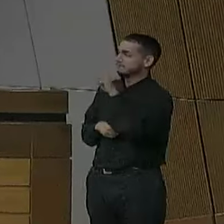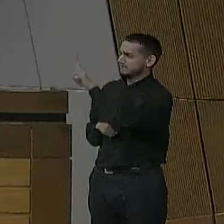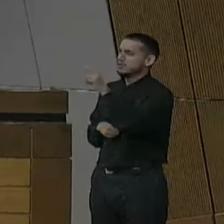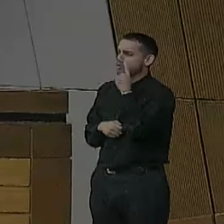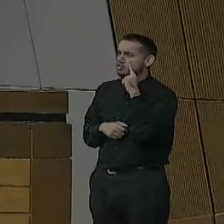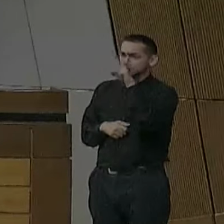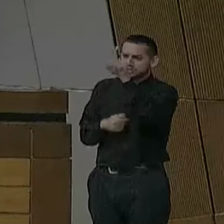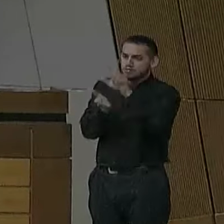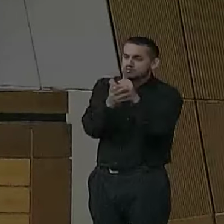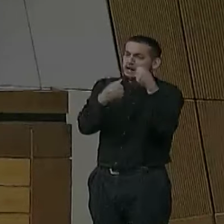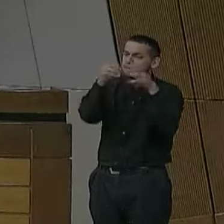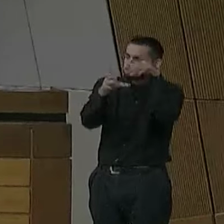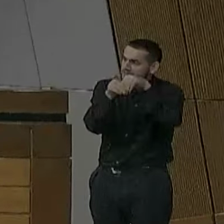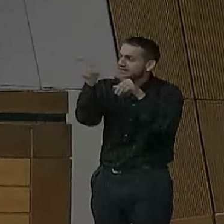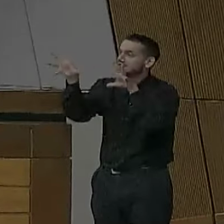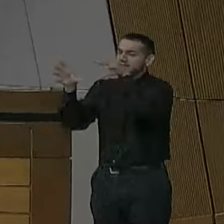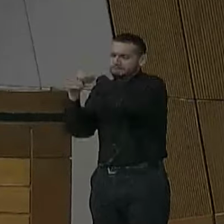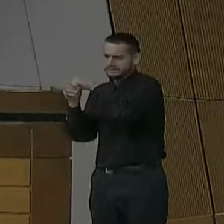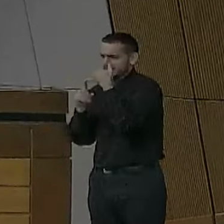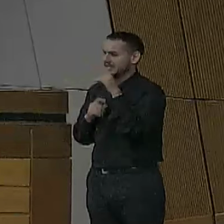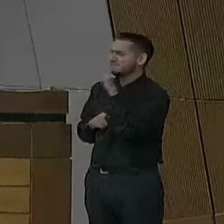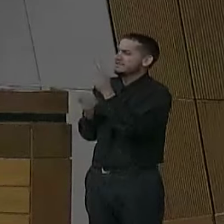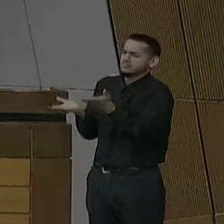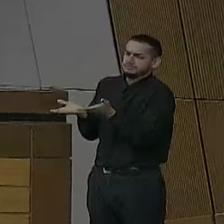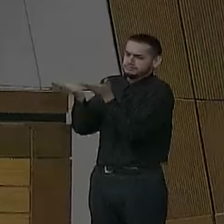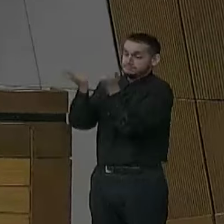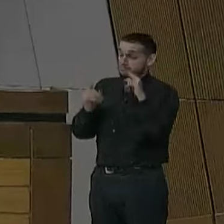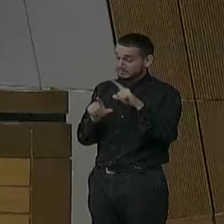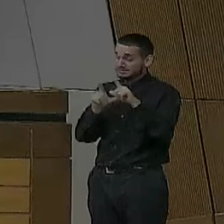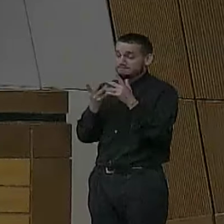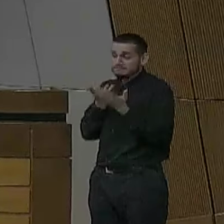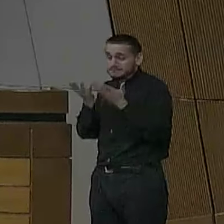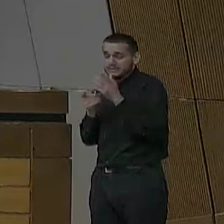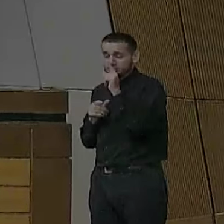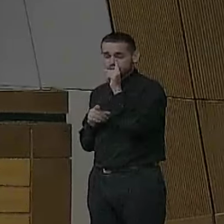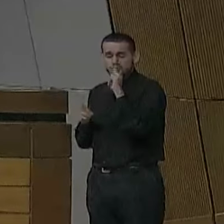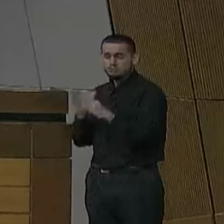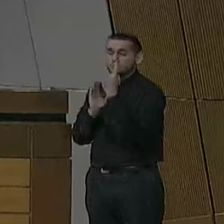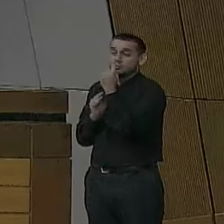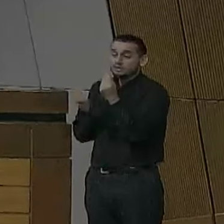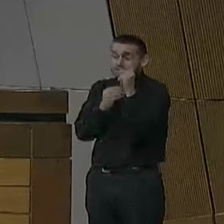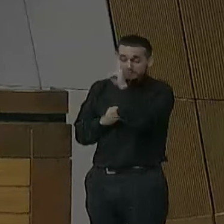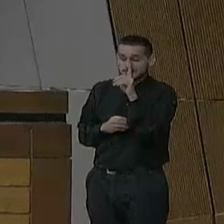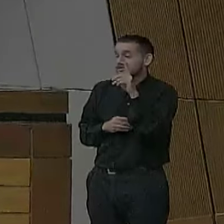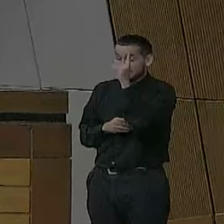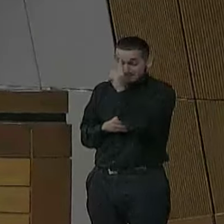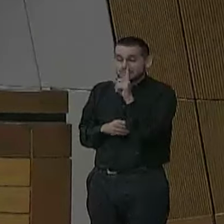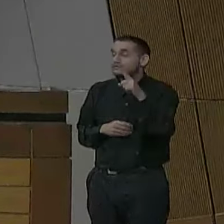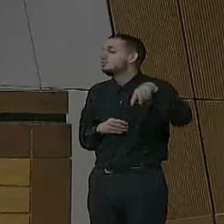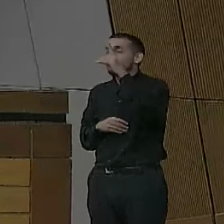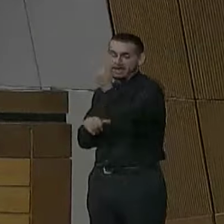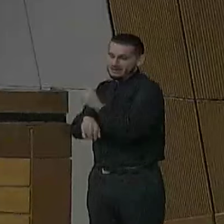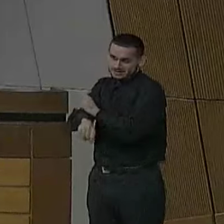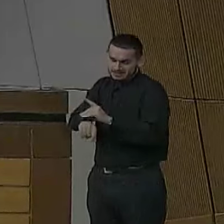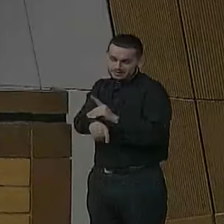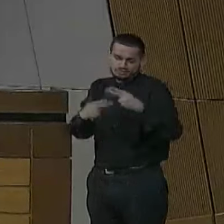privado que realmente nos demuestran que esto no es solamente una cuestión, siempre decimos que el derecho no tiene fronteras, tiene